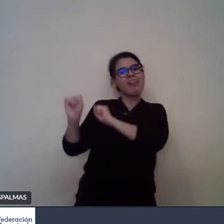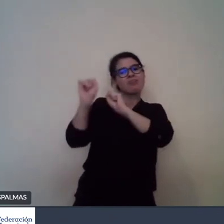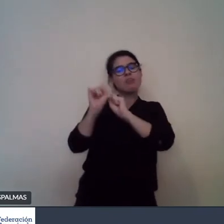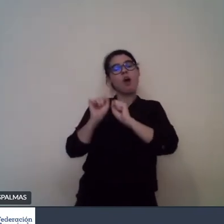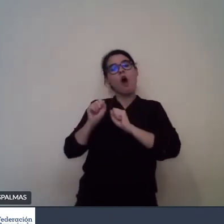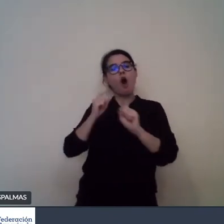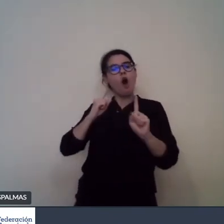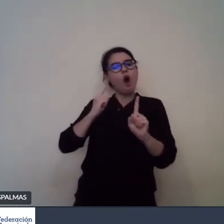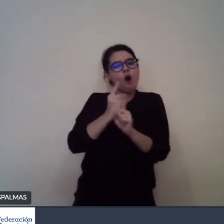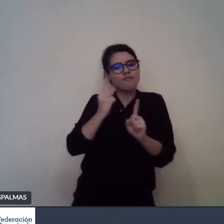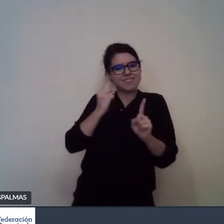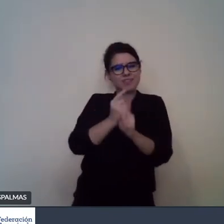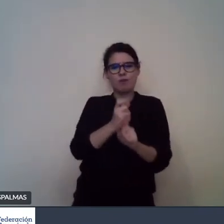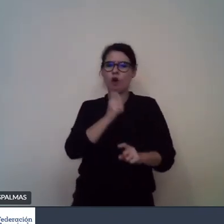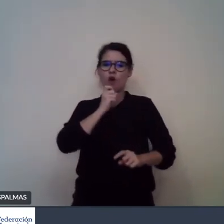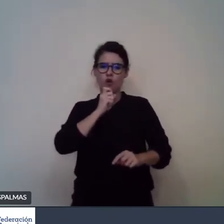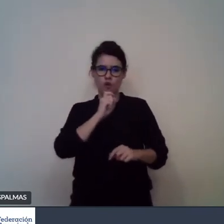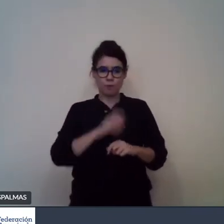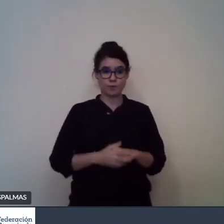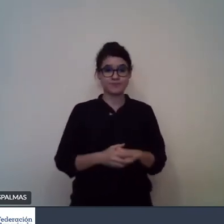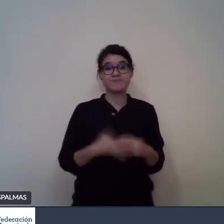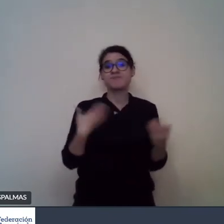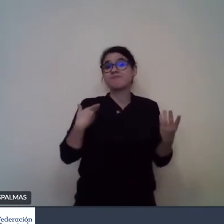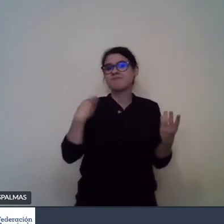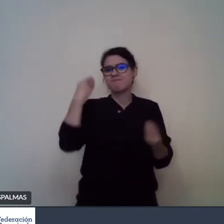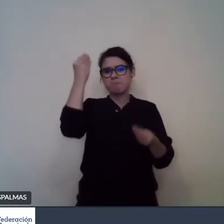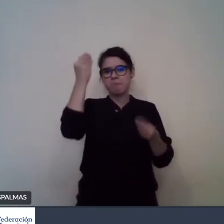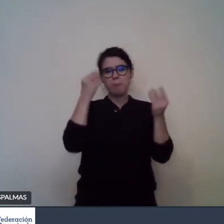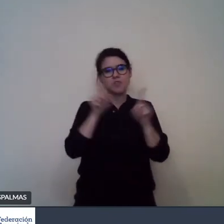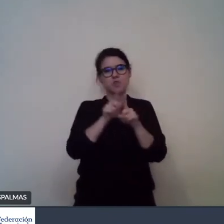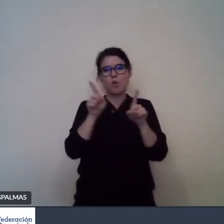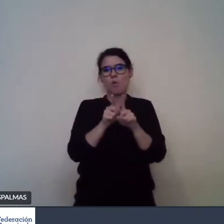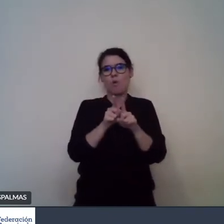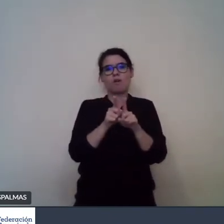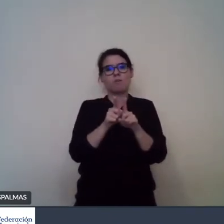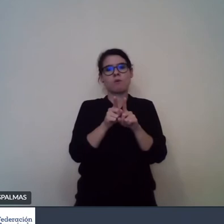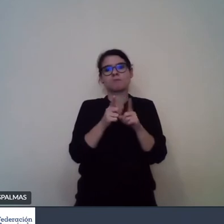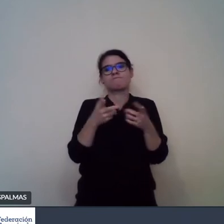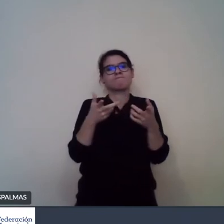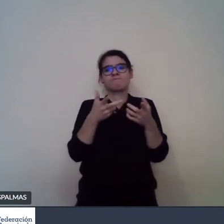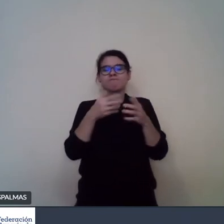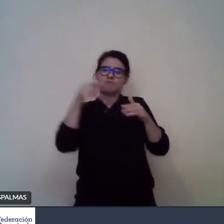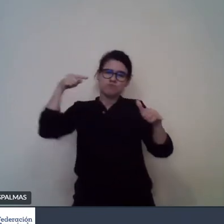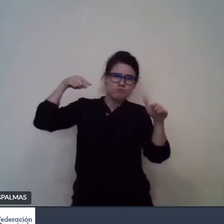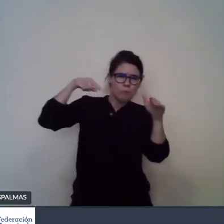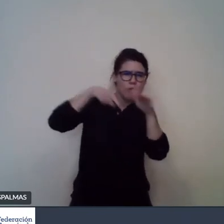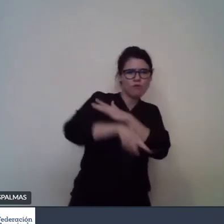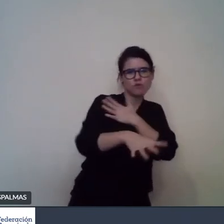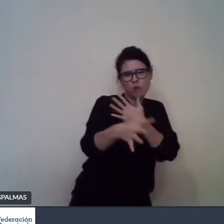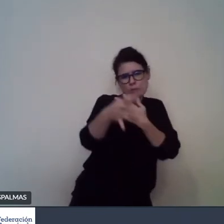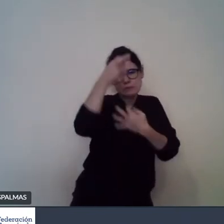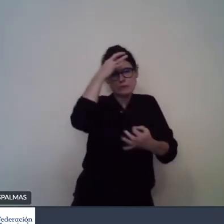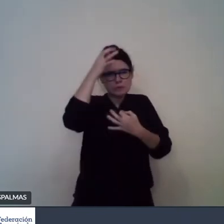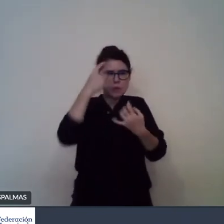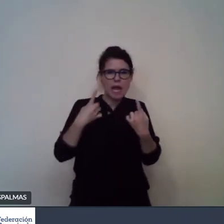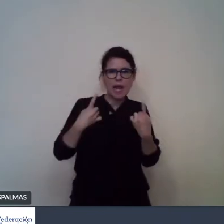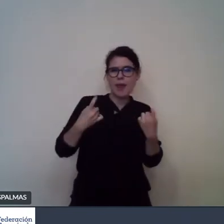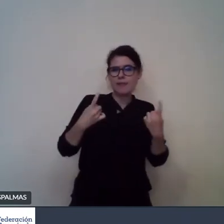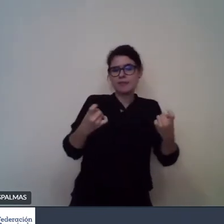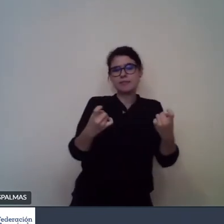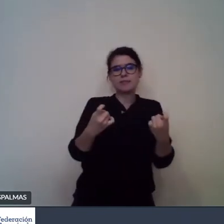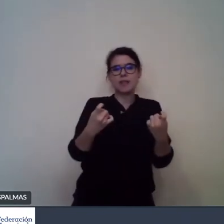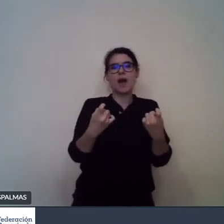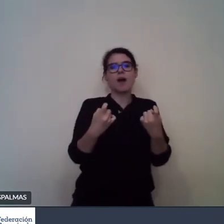No creo que sea cuestión para tratar aquí exactamente entrar en los pormenores de las necesidades que tendrían cada uno